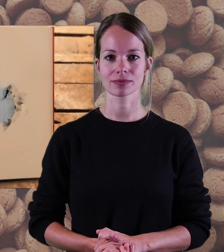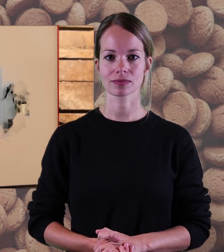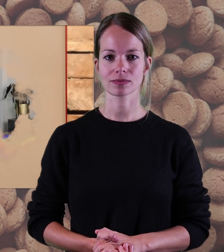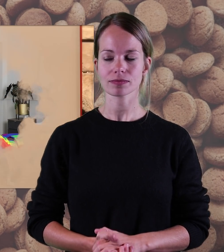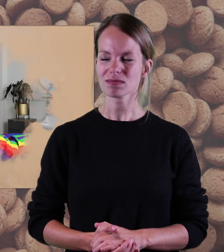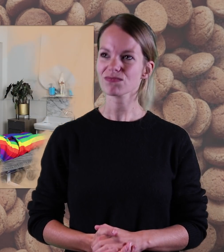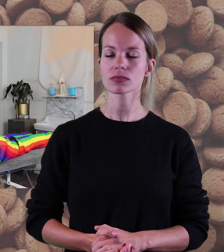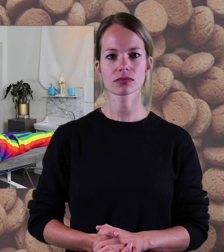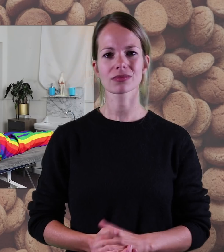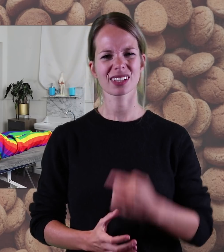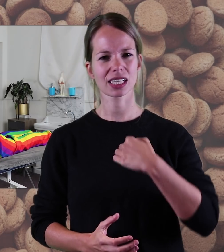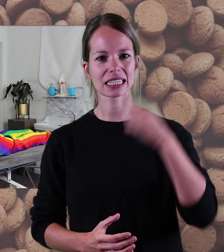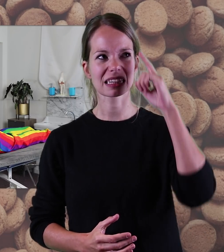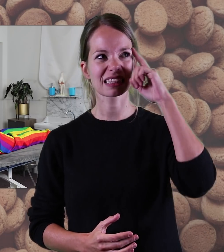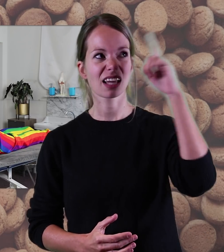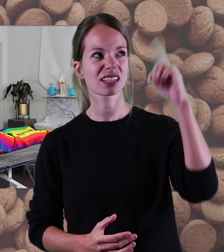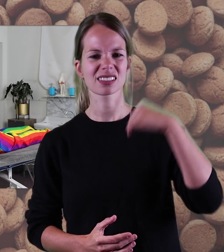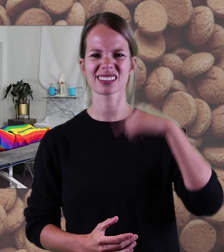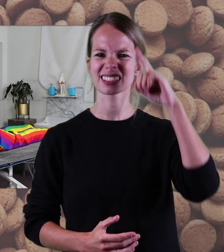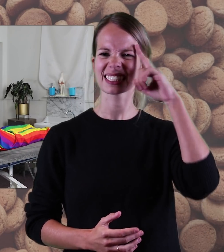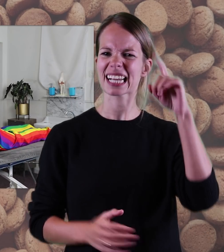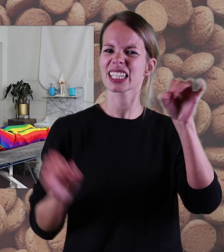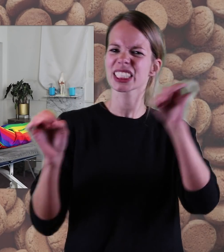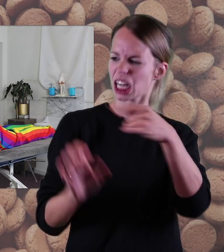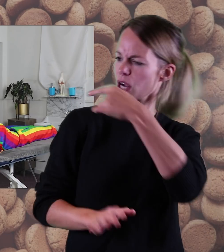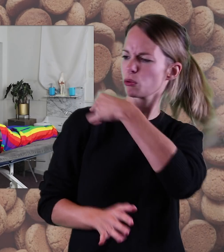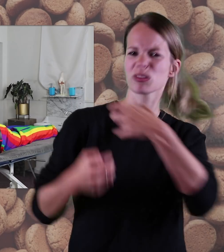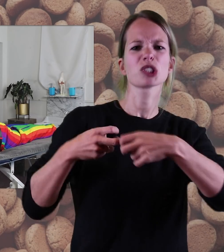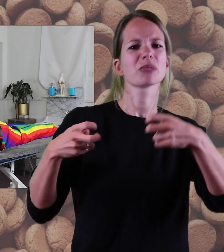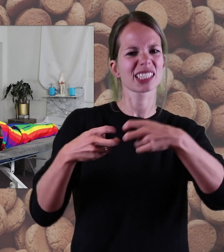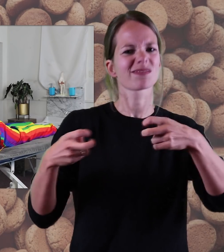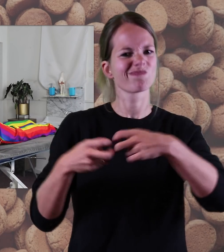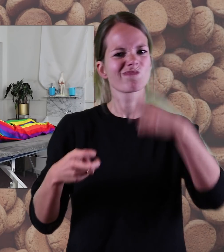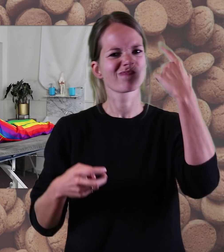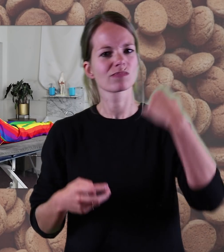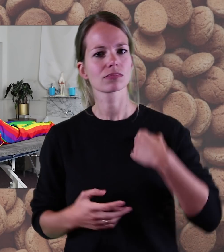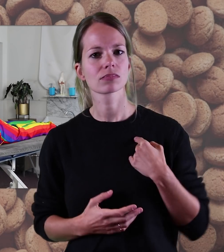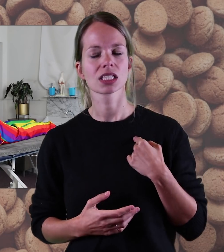Ja, ik denk dat ik wat kou heb op de spieren. Met je kou op de spieren. Ja.